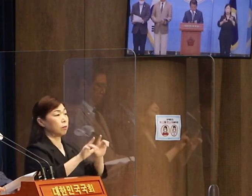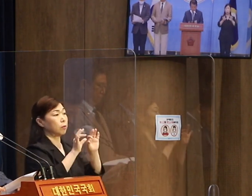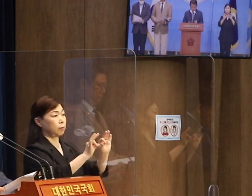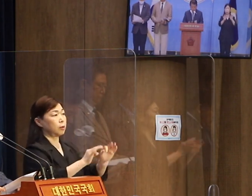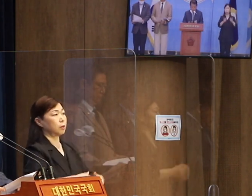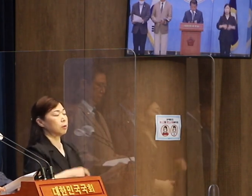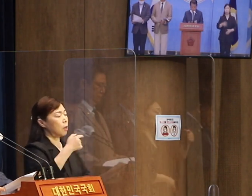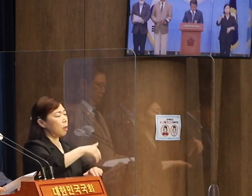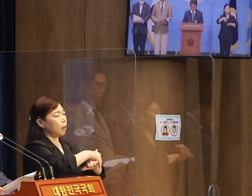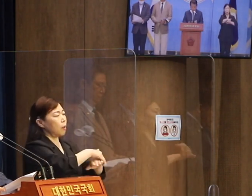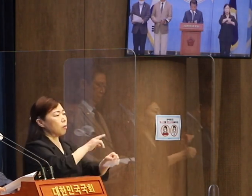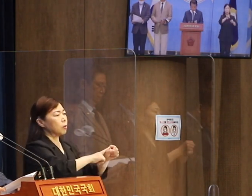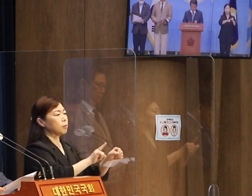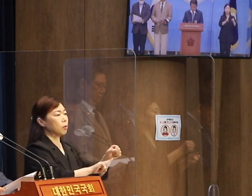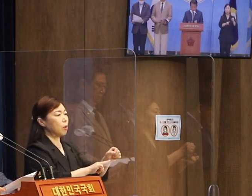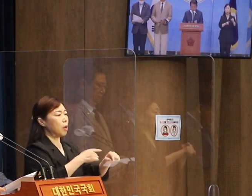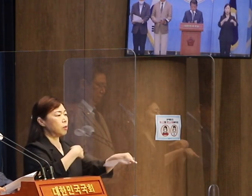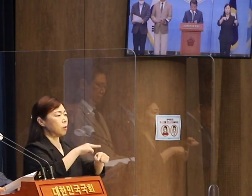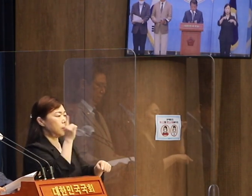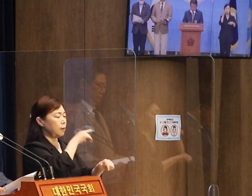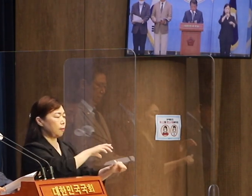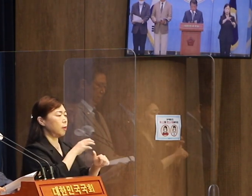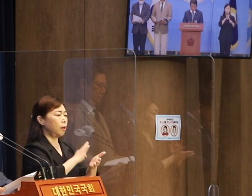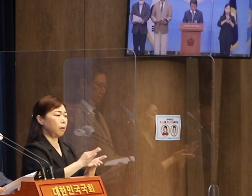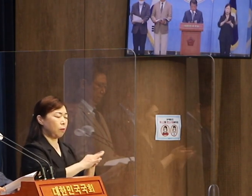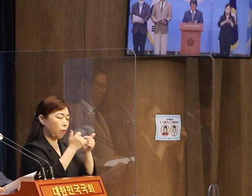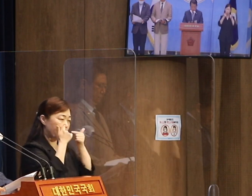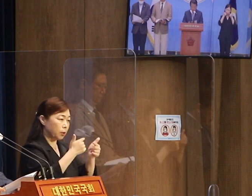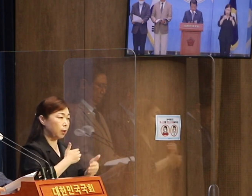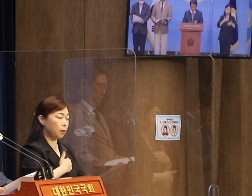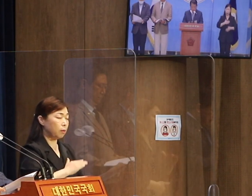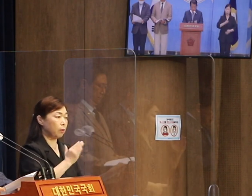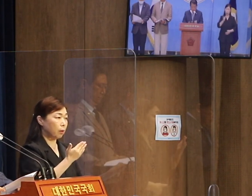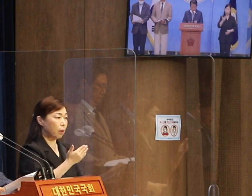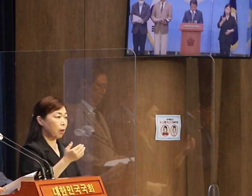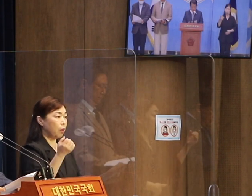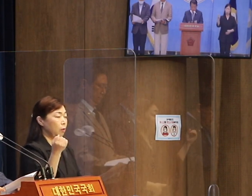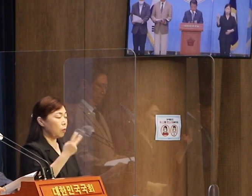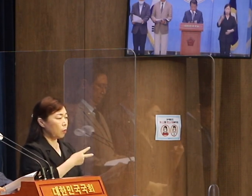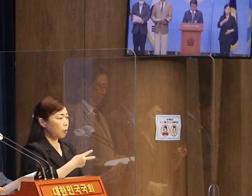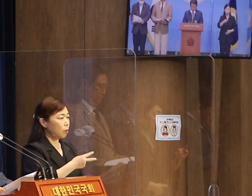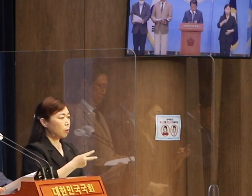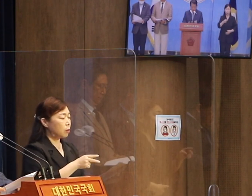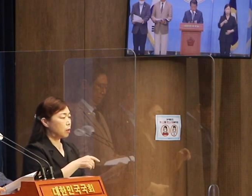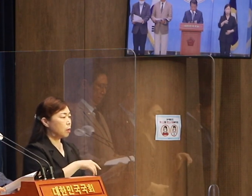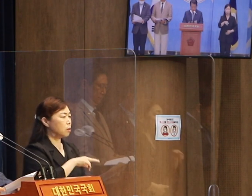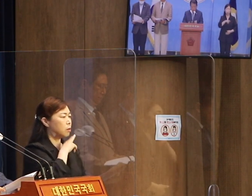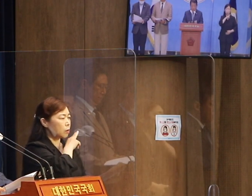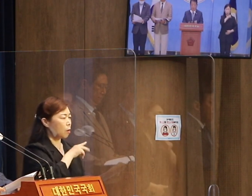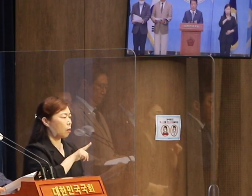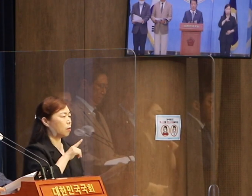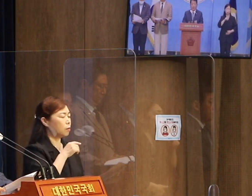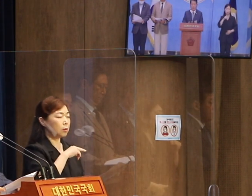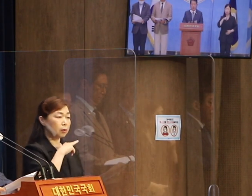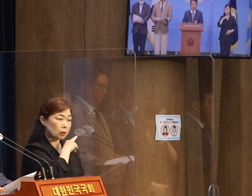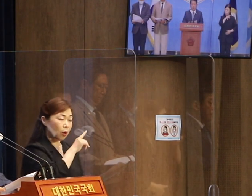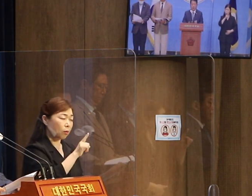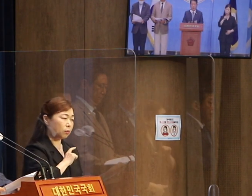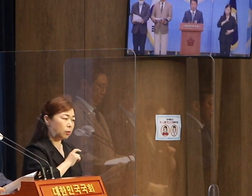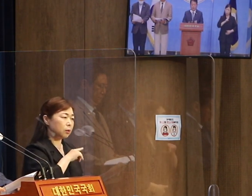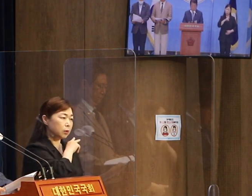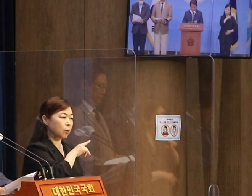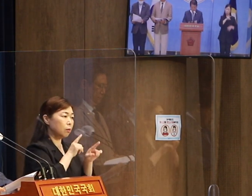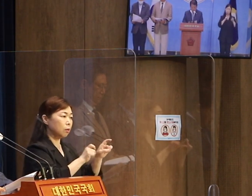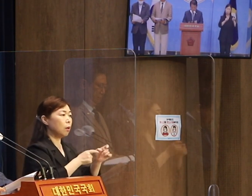그 의도는 정치 공세로 너무나도 명백한 데다 제기한 의혹마저 터무니없는 주장에